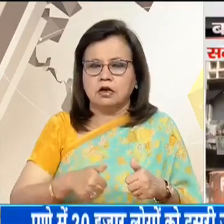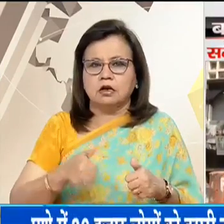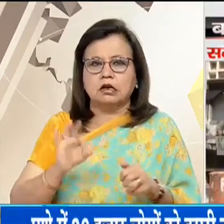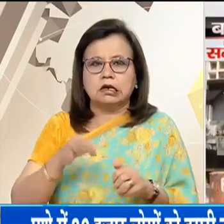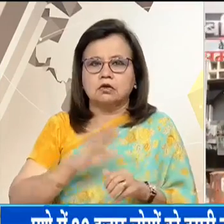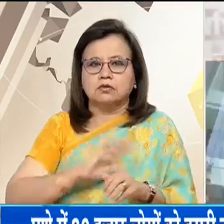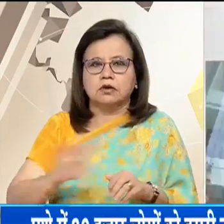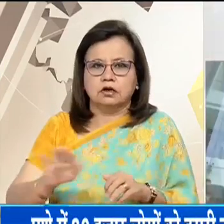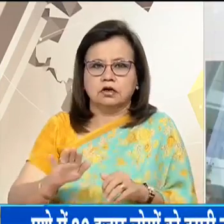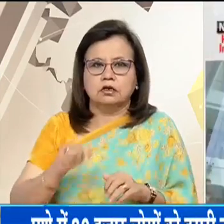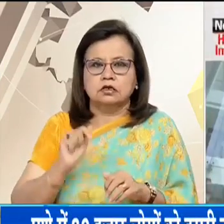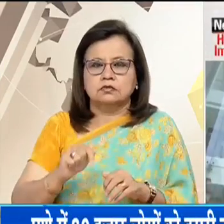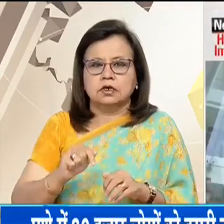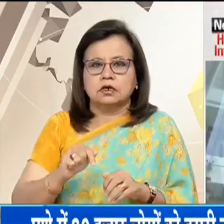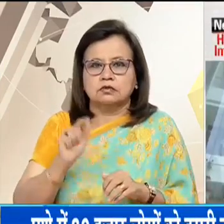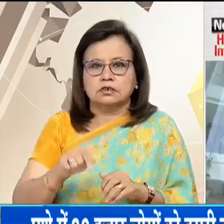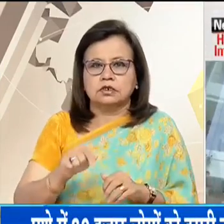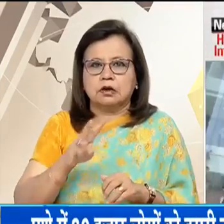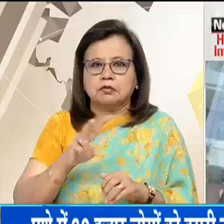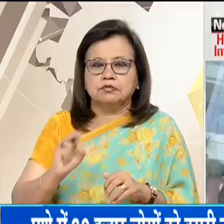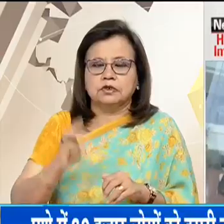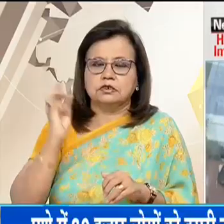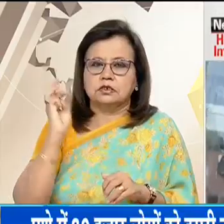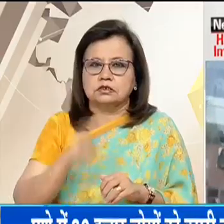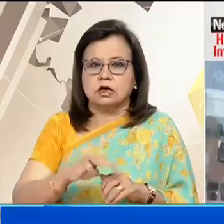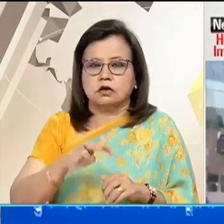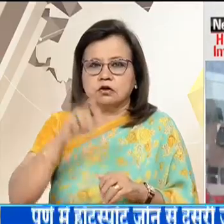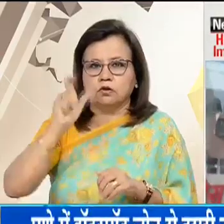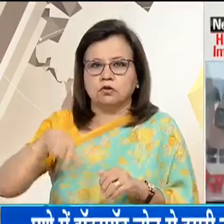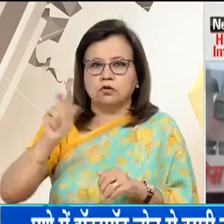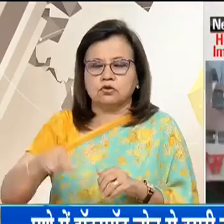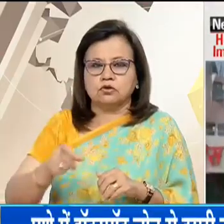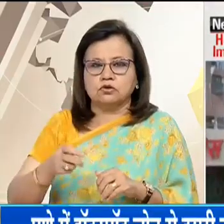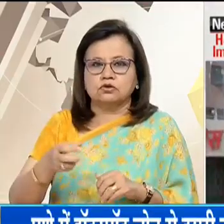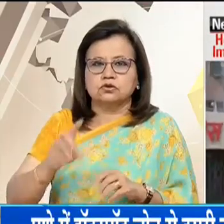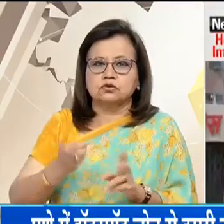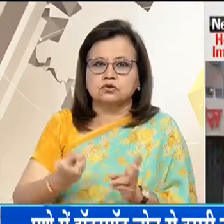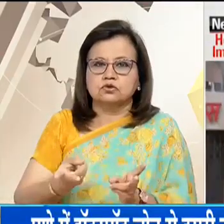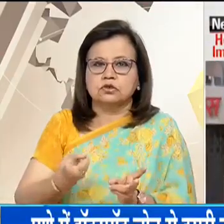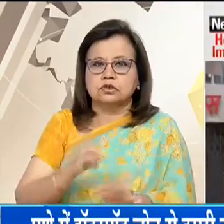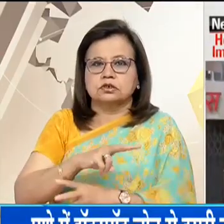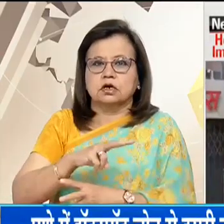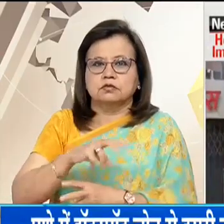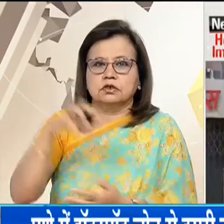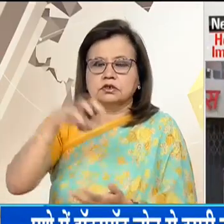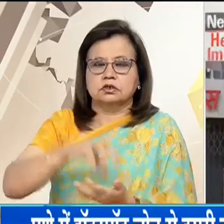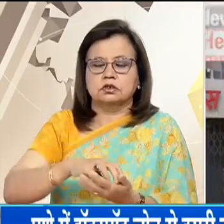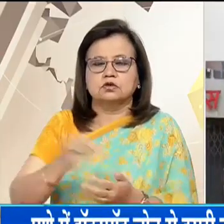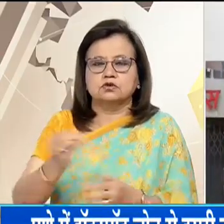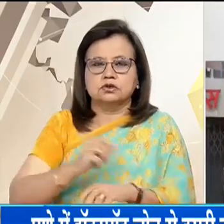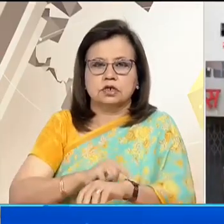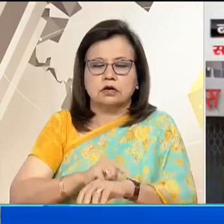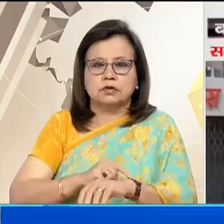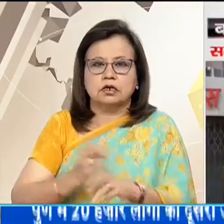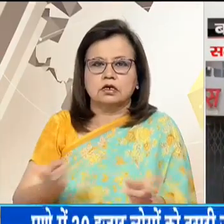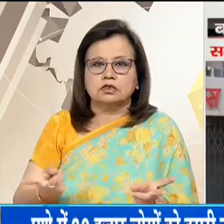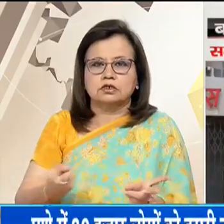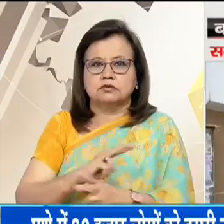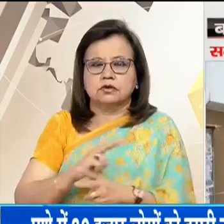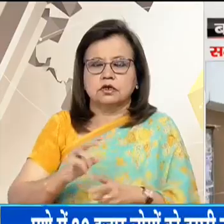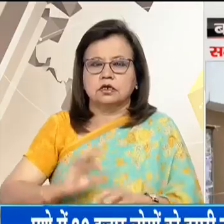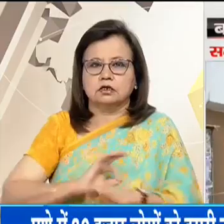का पालन नहीं हो पा रहा है ऐसे में इनमें से 20,000 लोगों को दूसरे स्थान पर कुछ वक्त के